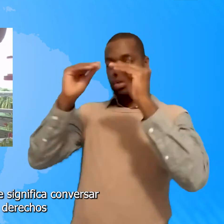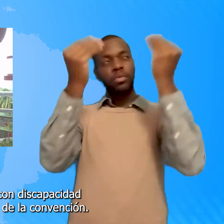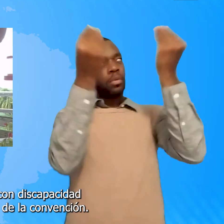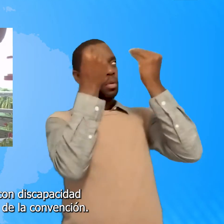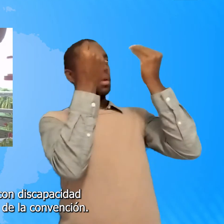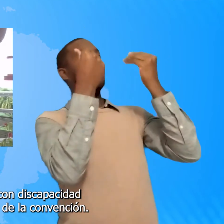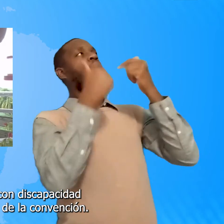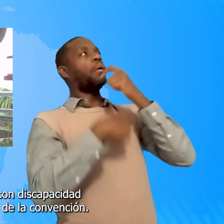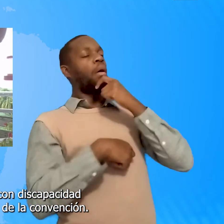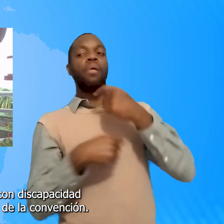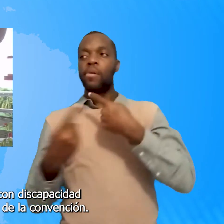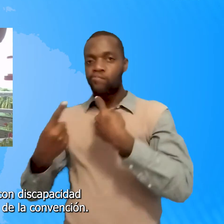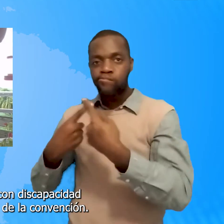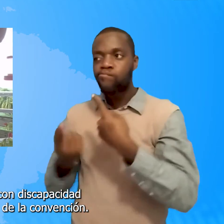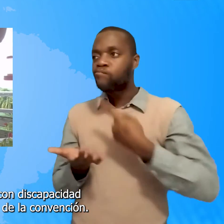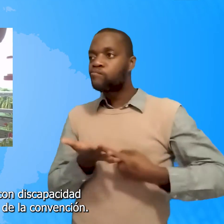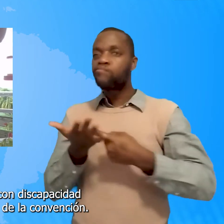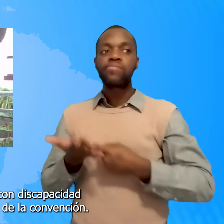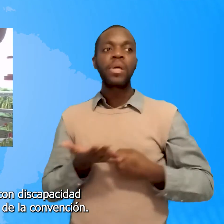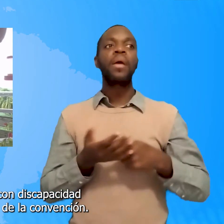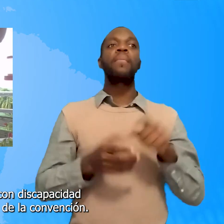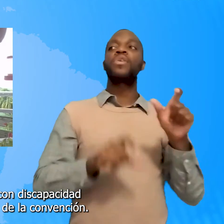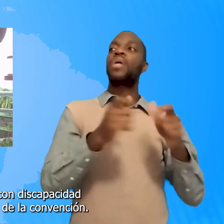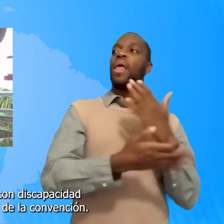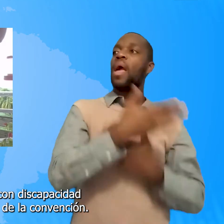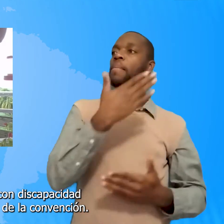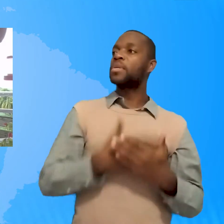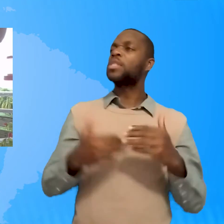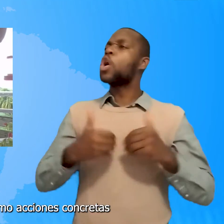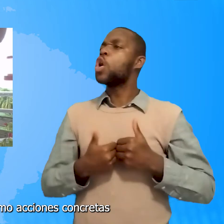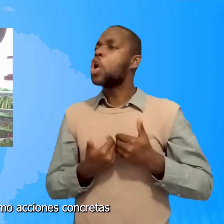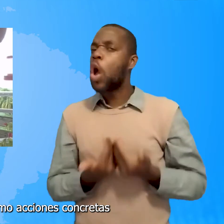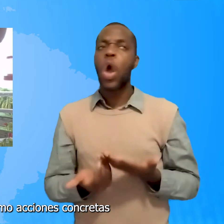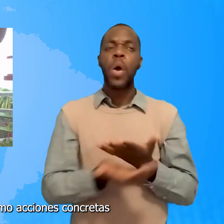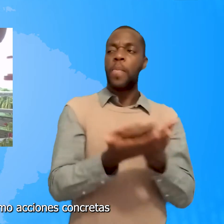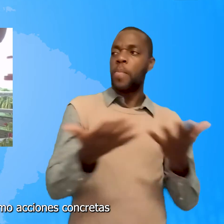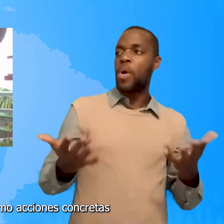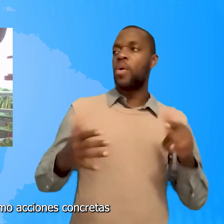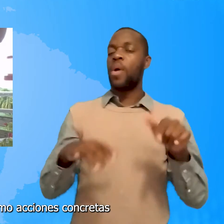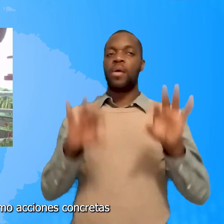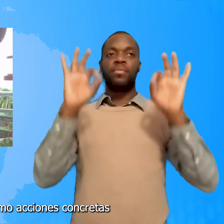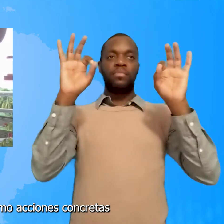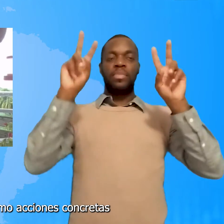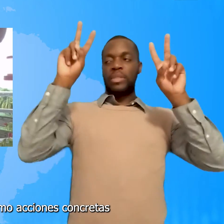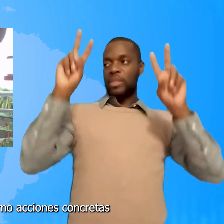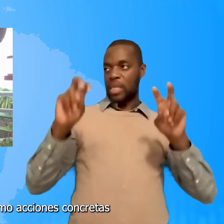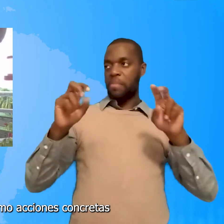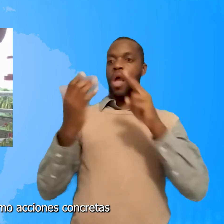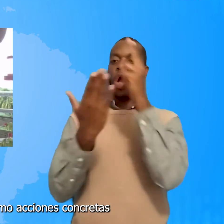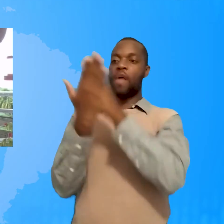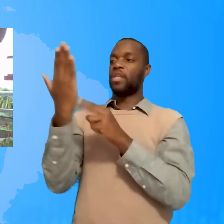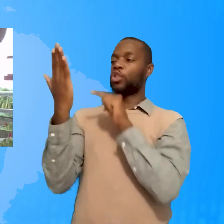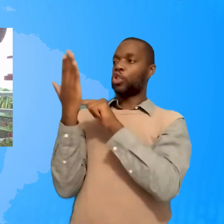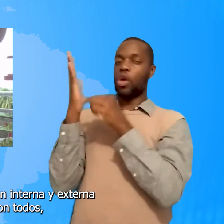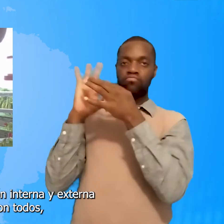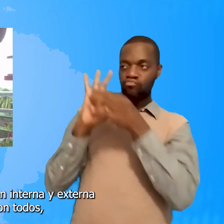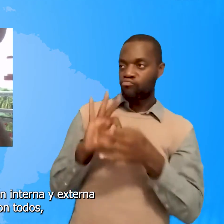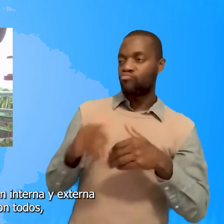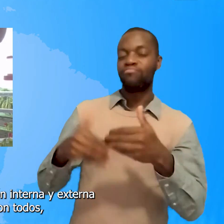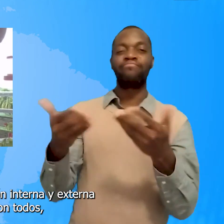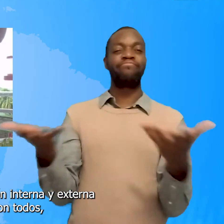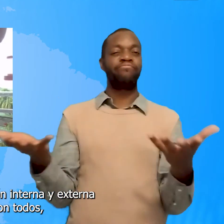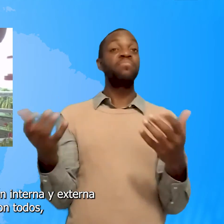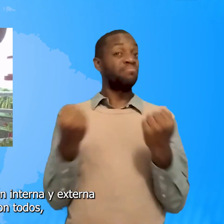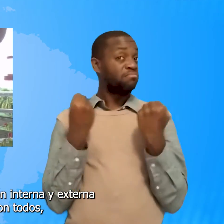los derechos de las personas con discapacidad y el conocimiento de la convención. Entonces, esos son como acciones concretas, y en